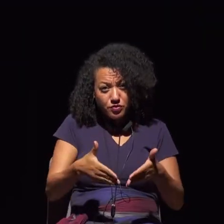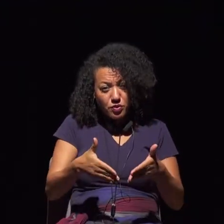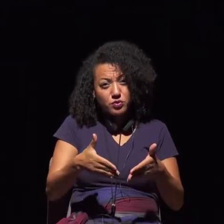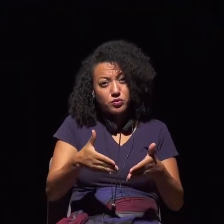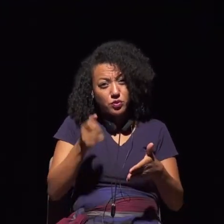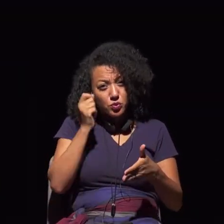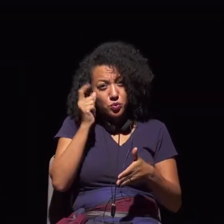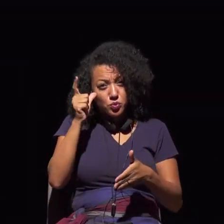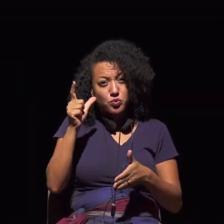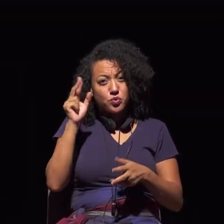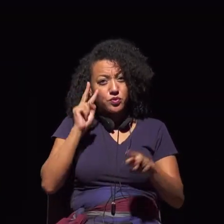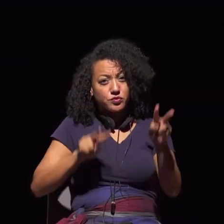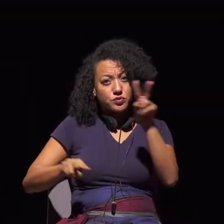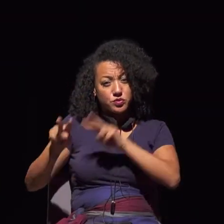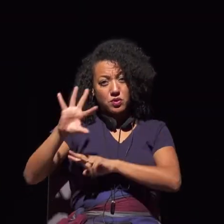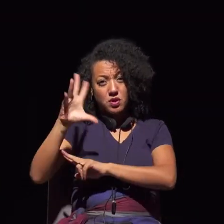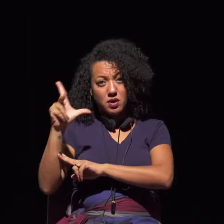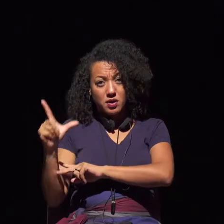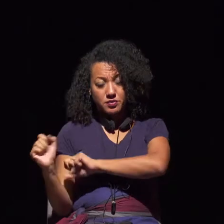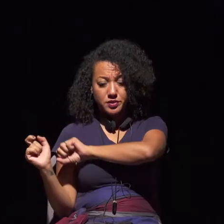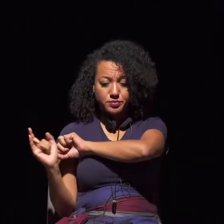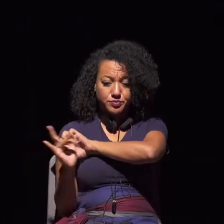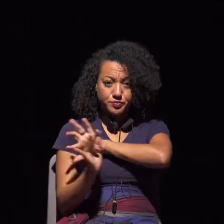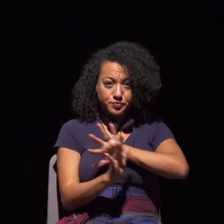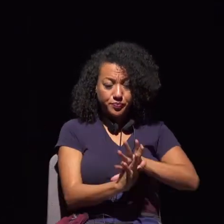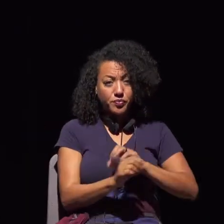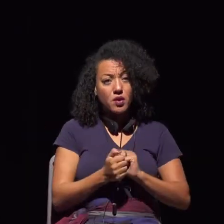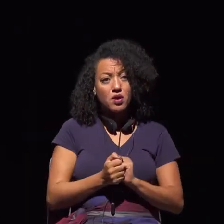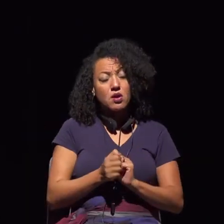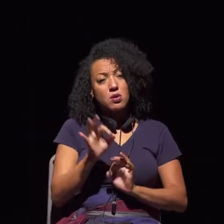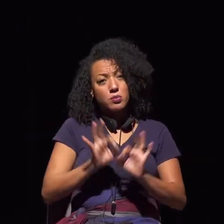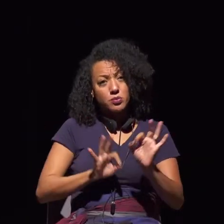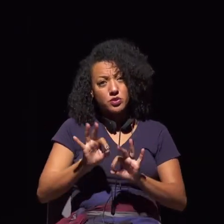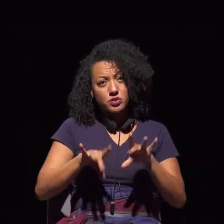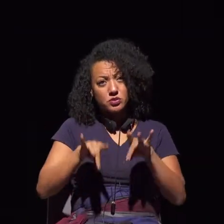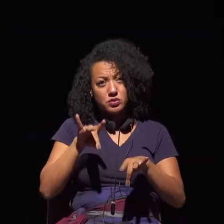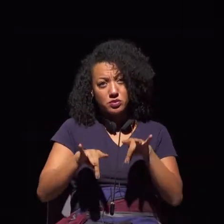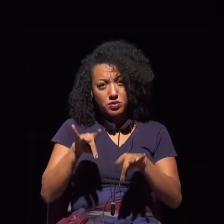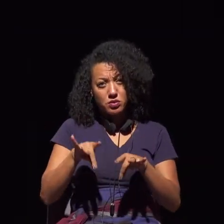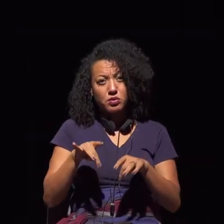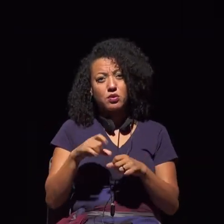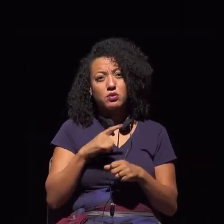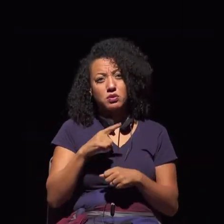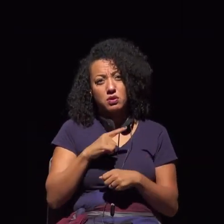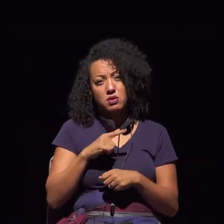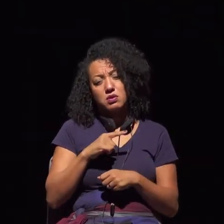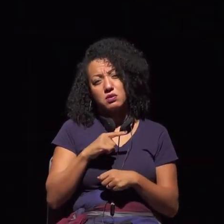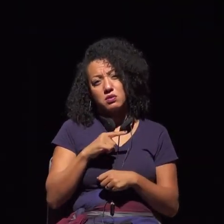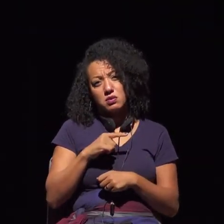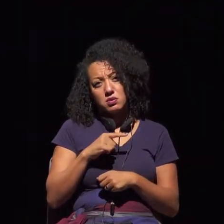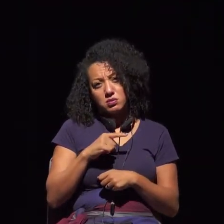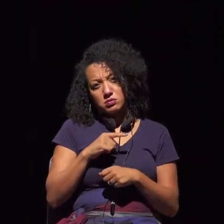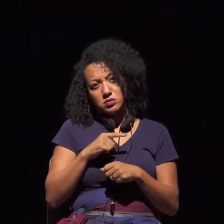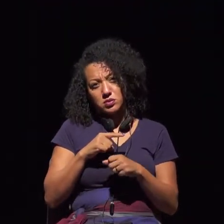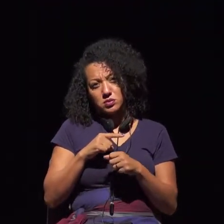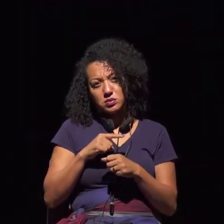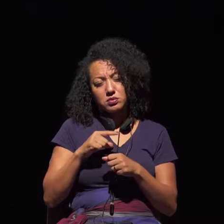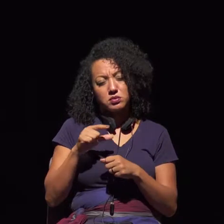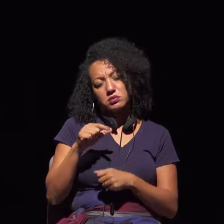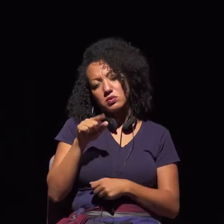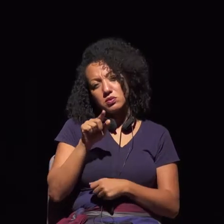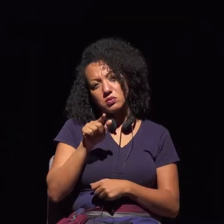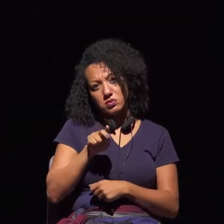visual da África e da diáspora. Seus projetos curatoriais incluem Turning Tide, do Memorial Act Museum, em